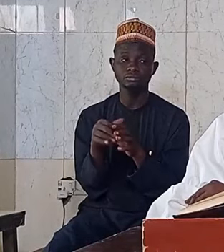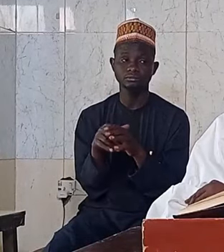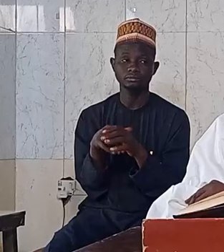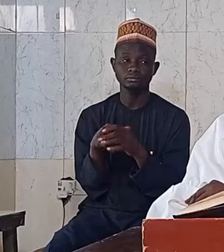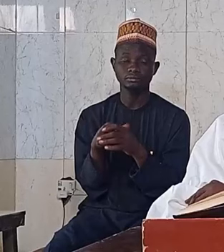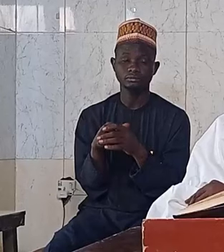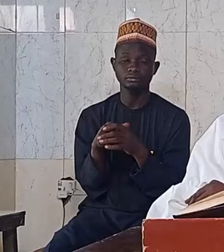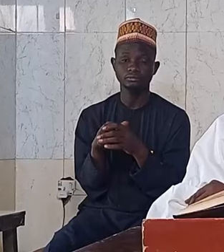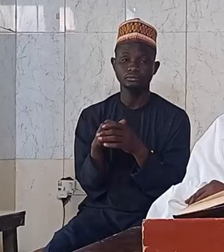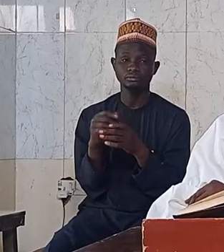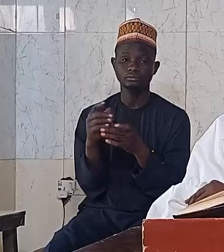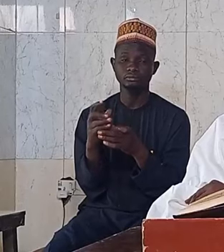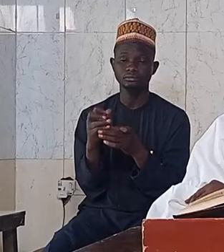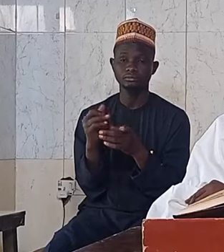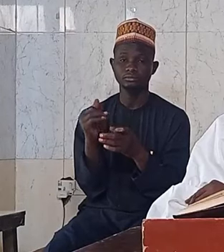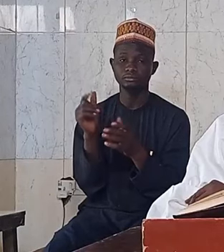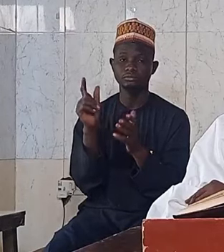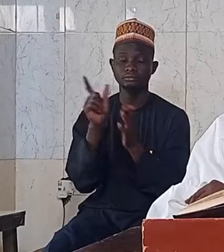نعتيني